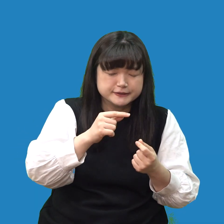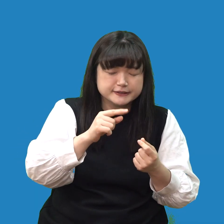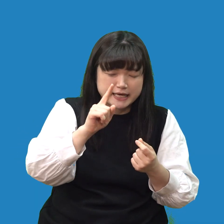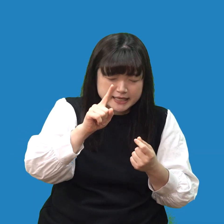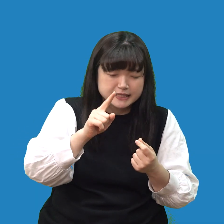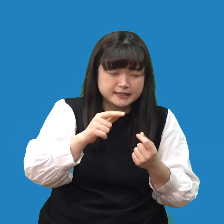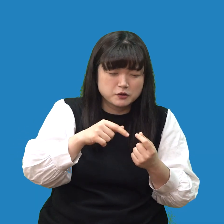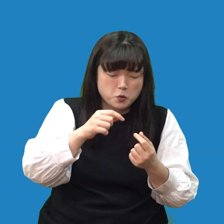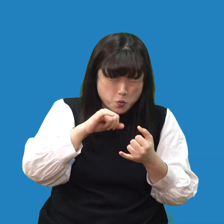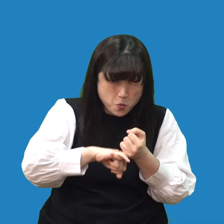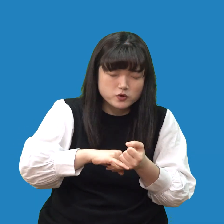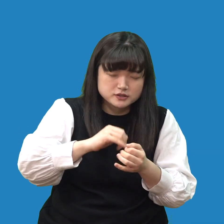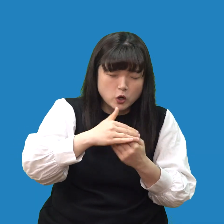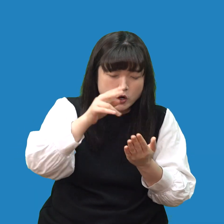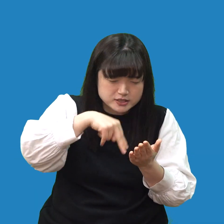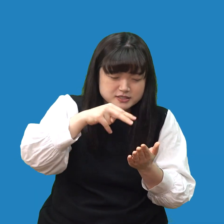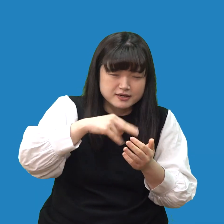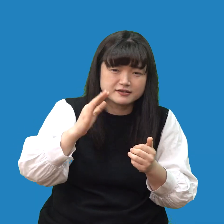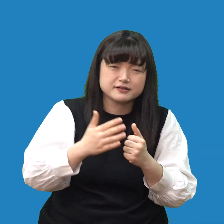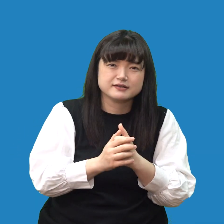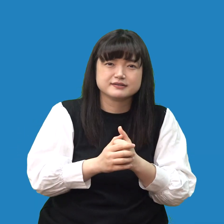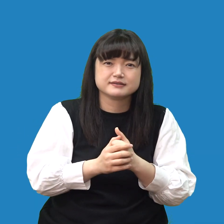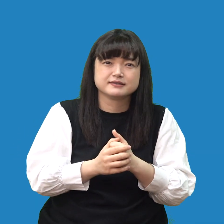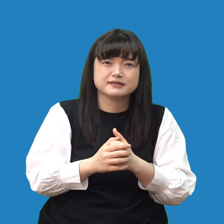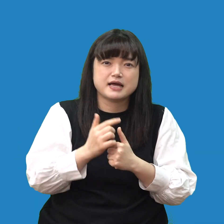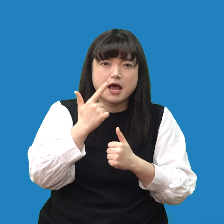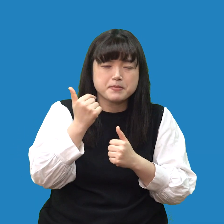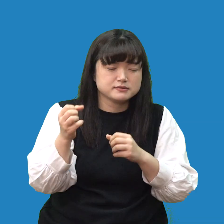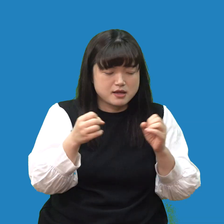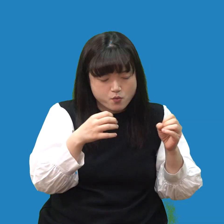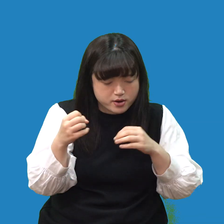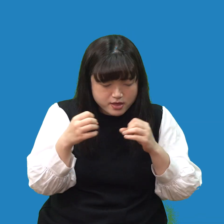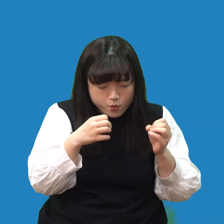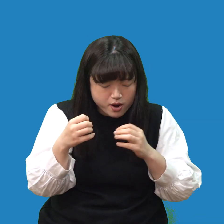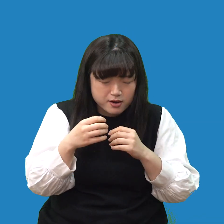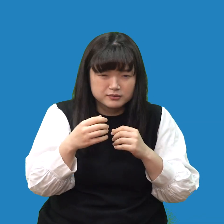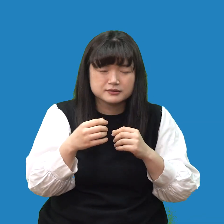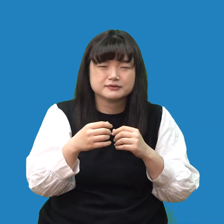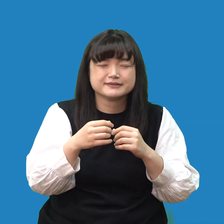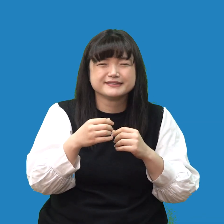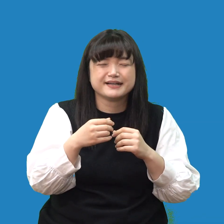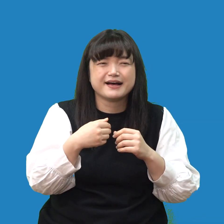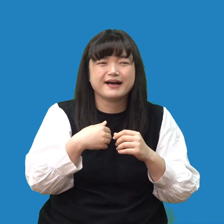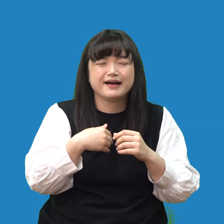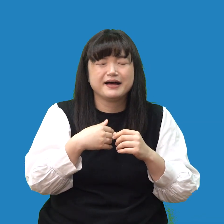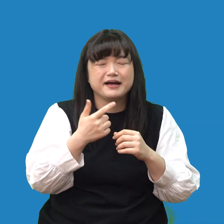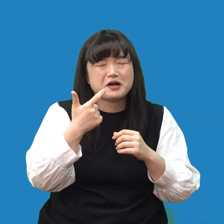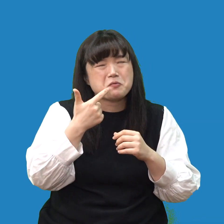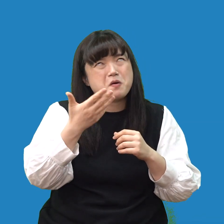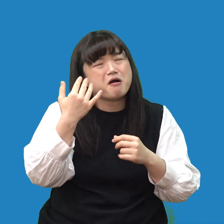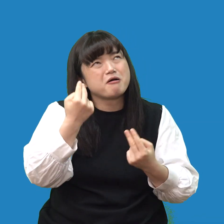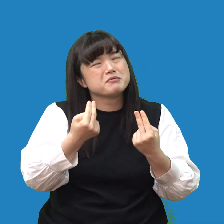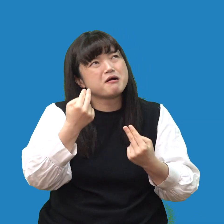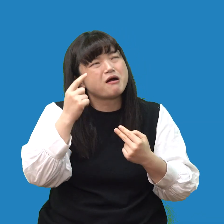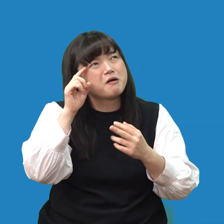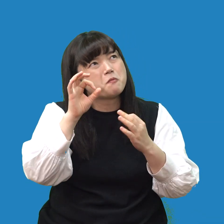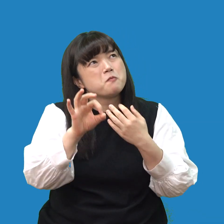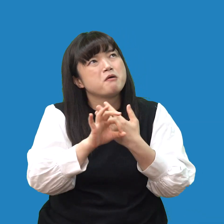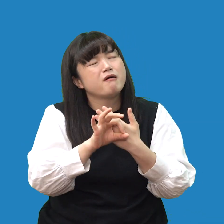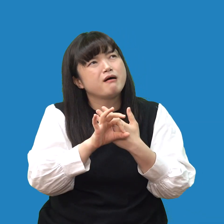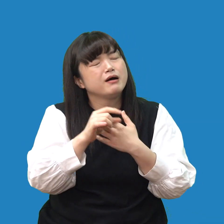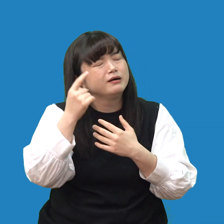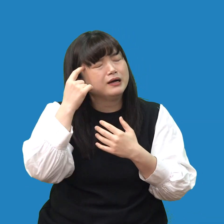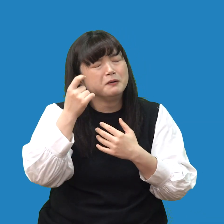그러시겠답니다. 근데 저는 이 아버님과 이런 대화를 한다는 게 참 과거에 상상을 할 수